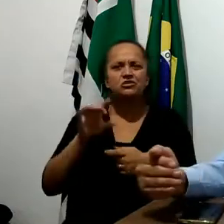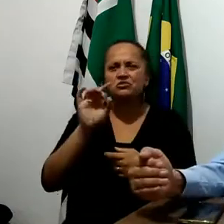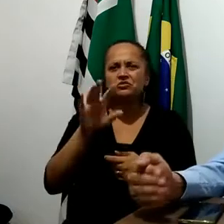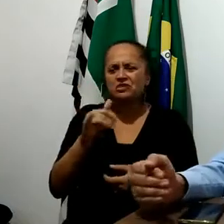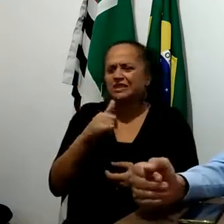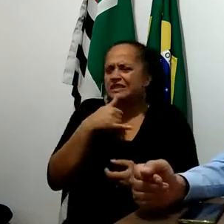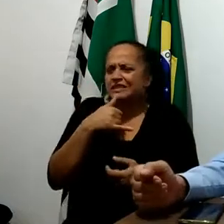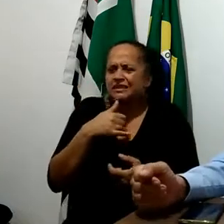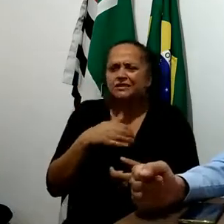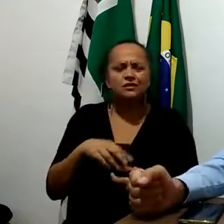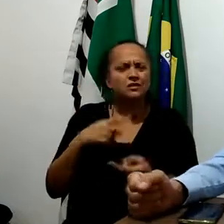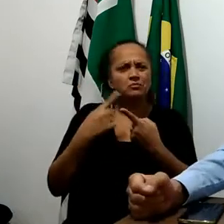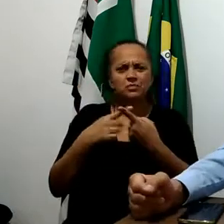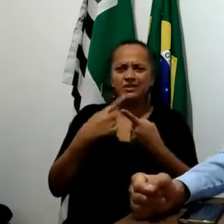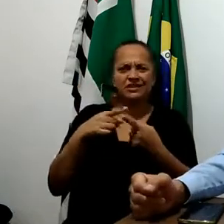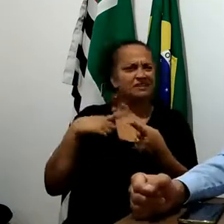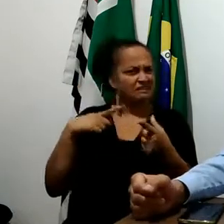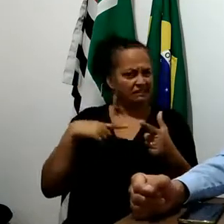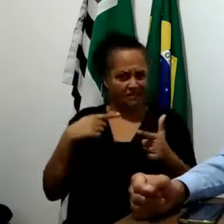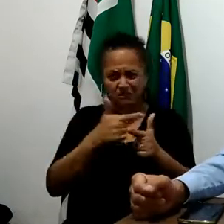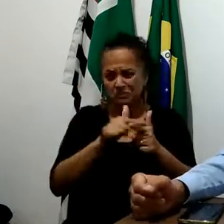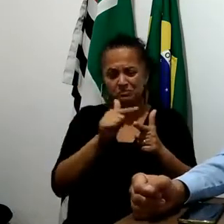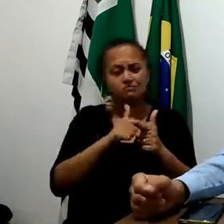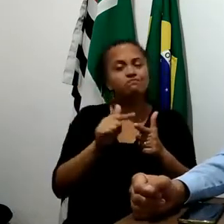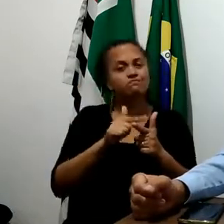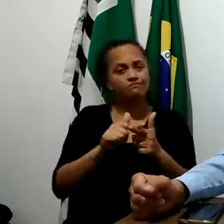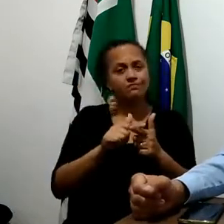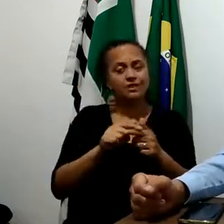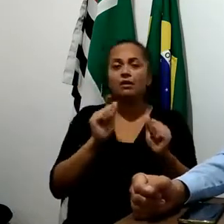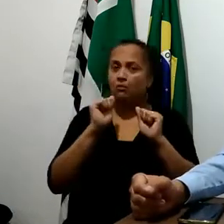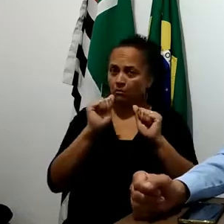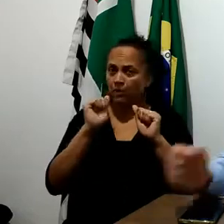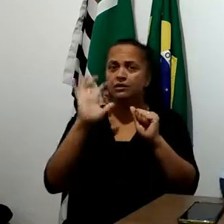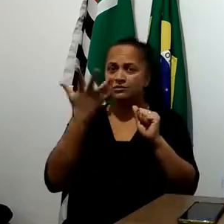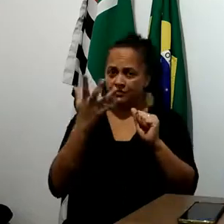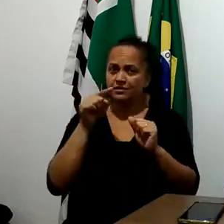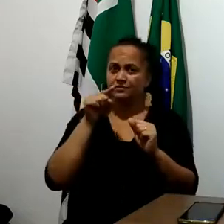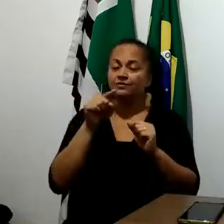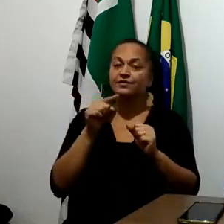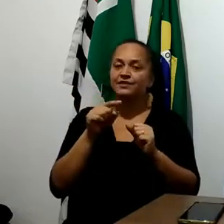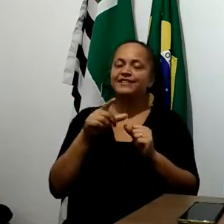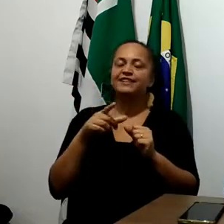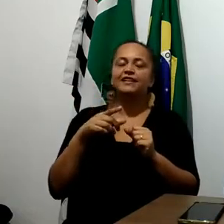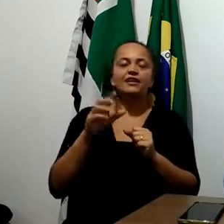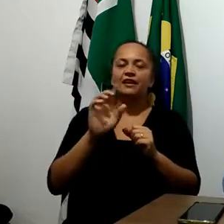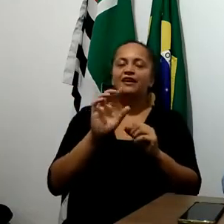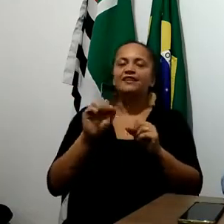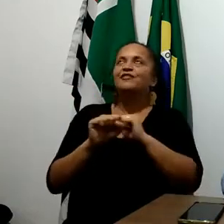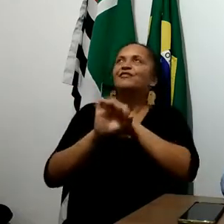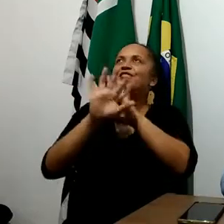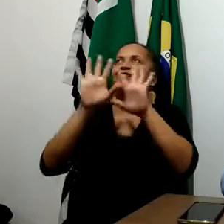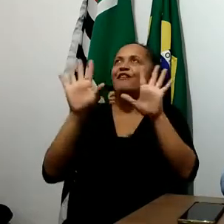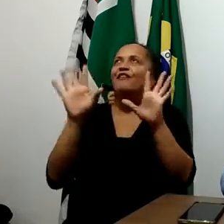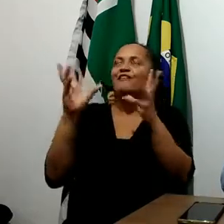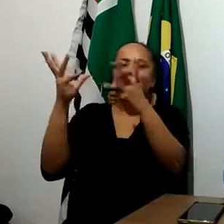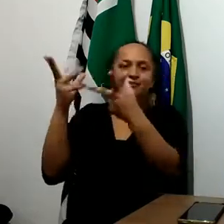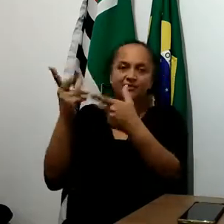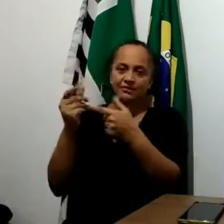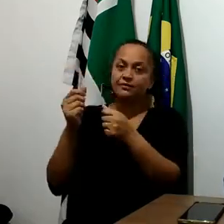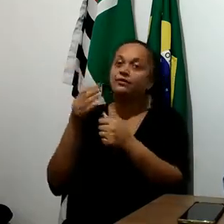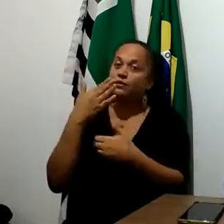está vivendo. Talvez você esteja vivendo um momento precioso, maravilhoso, glória a Deus por isso, mas talvez você esteja